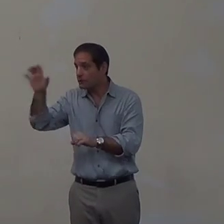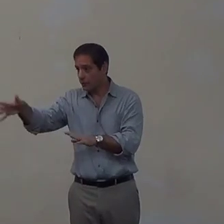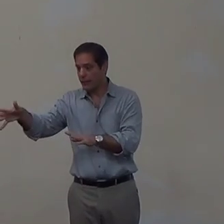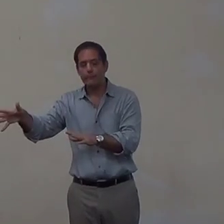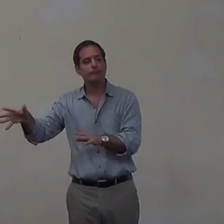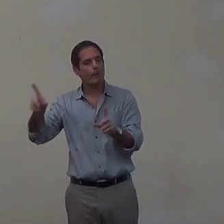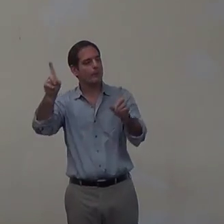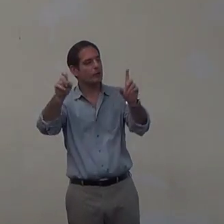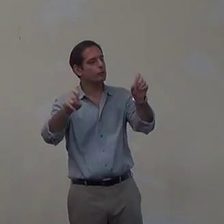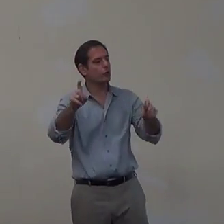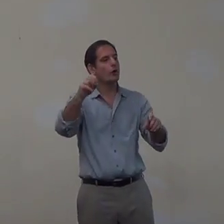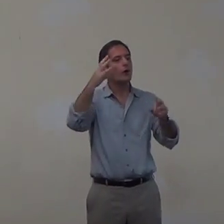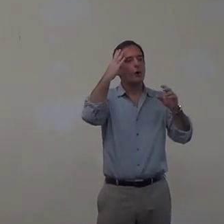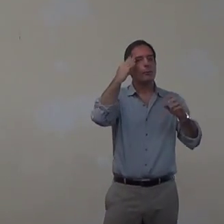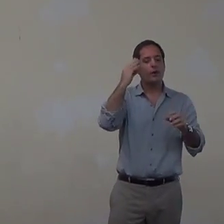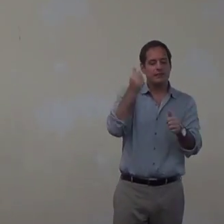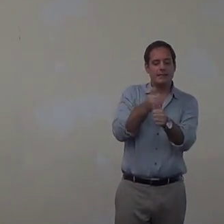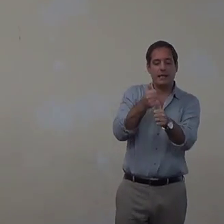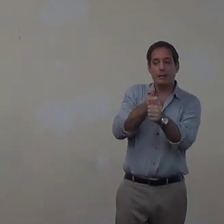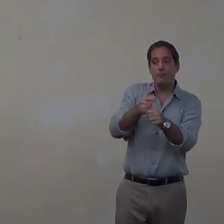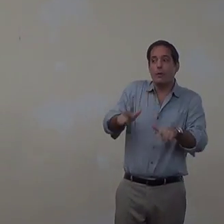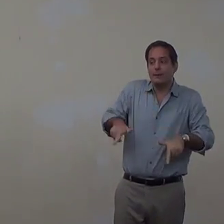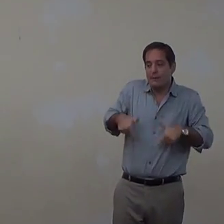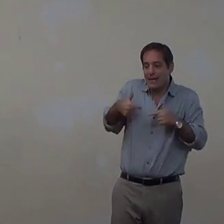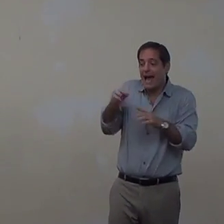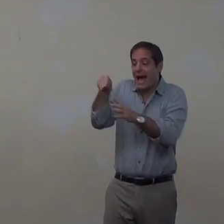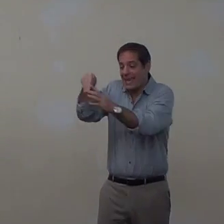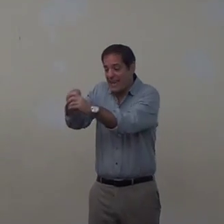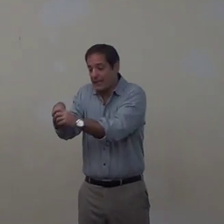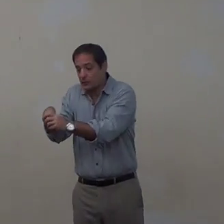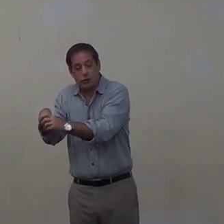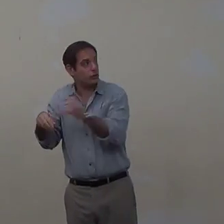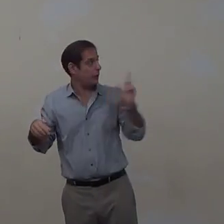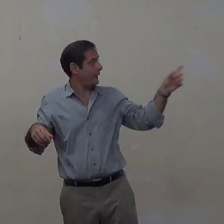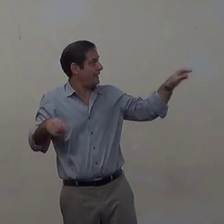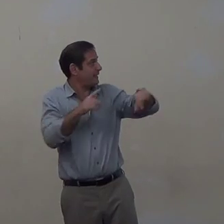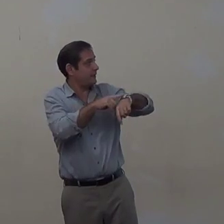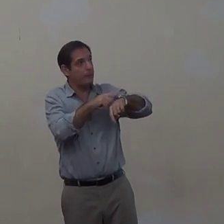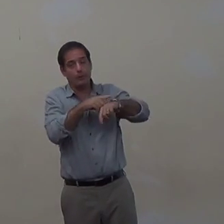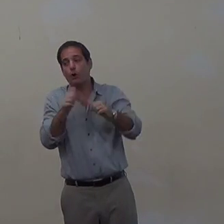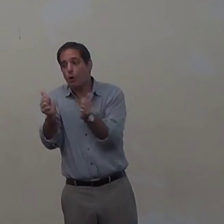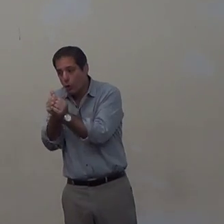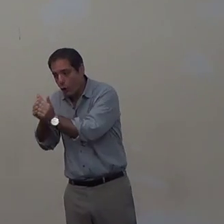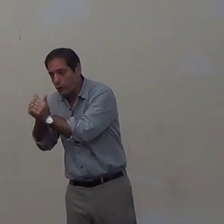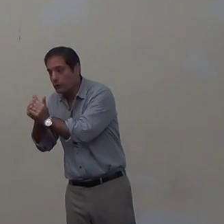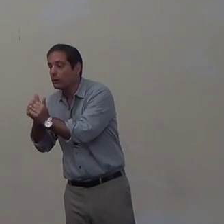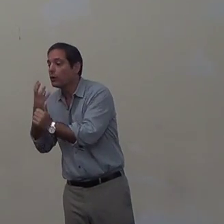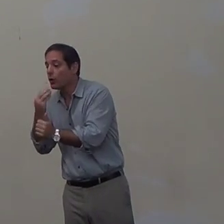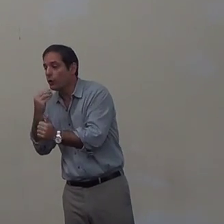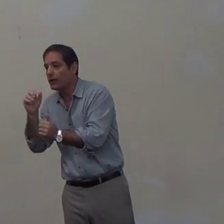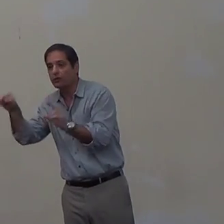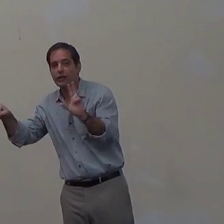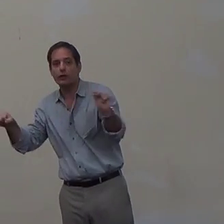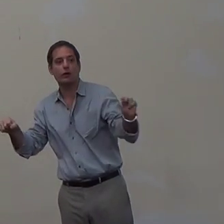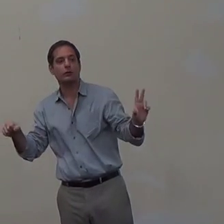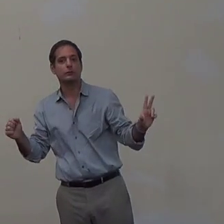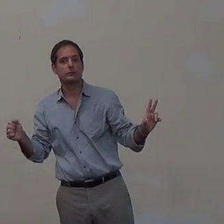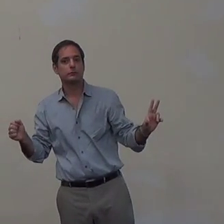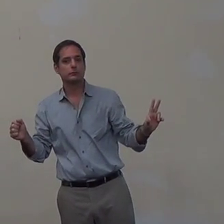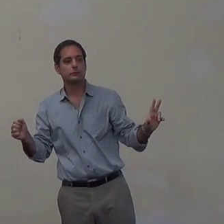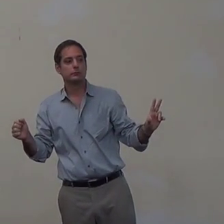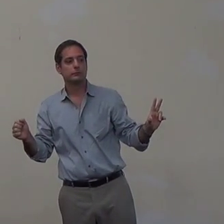de los egipcios, ¿verdad? Pregunto. ¿Moisés el mismo vivía ahí adentro, en este tiempo, con los judíos, sí o